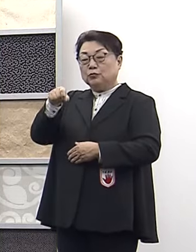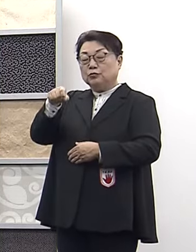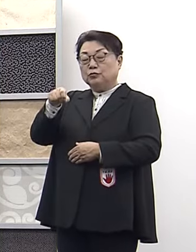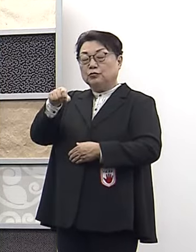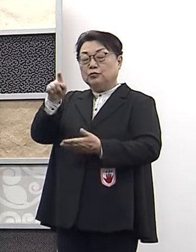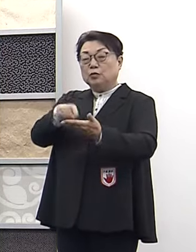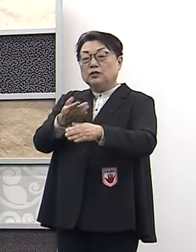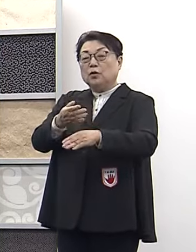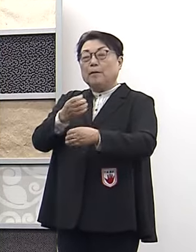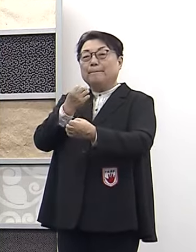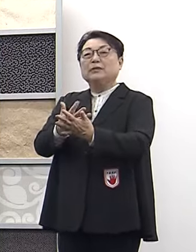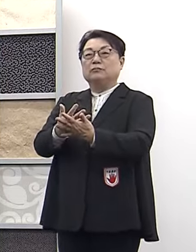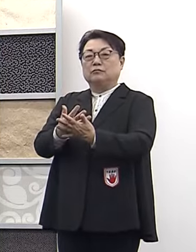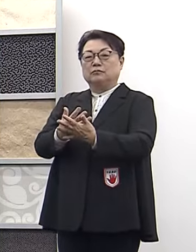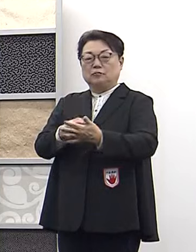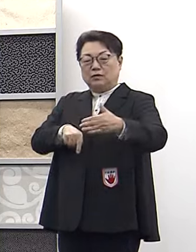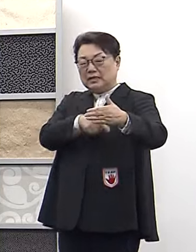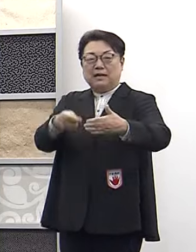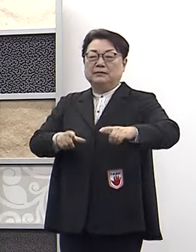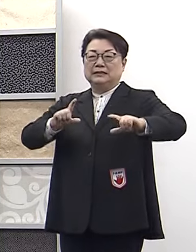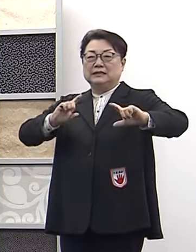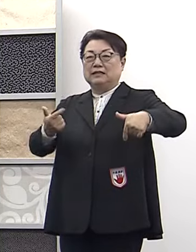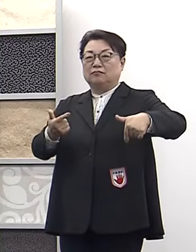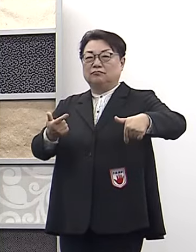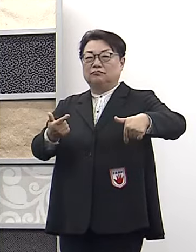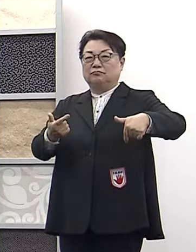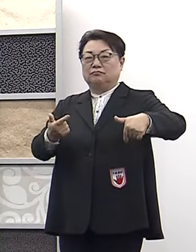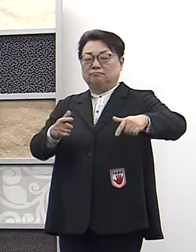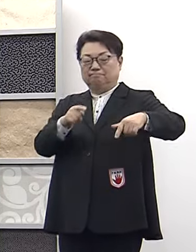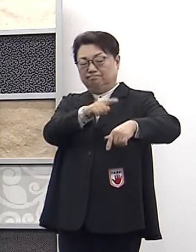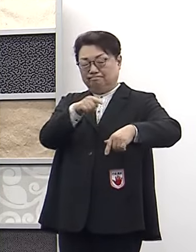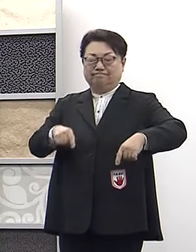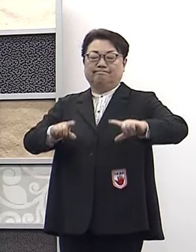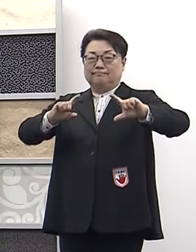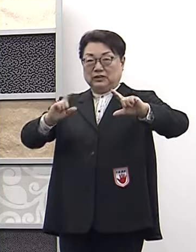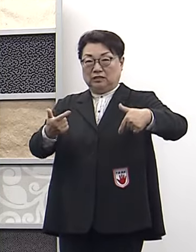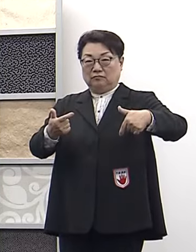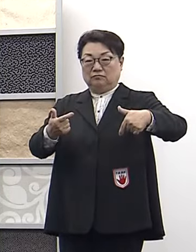ので、まあ、それは慎重に